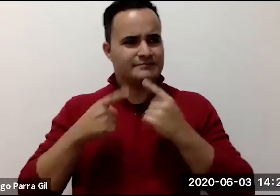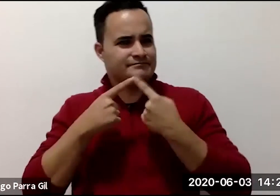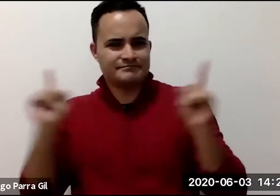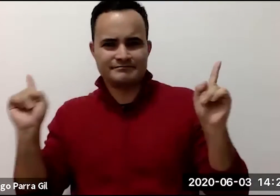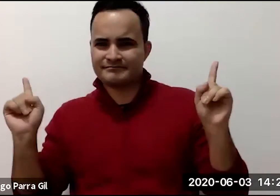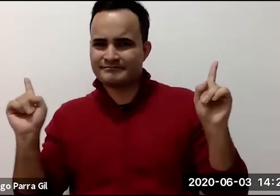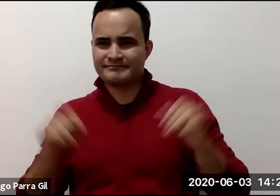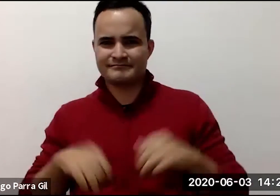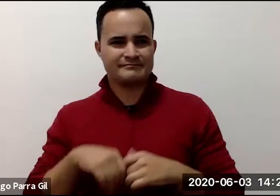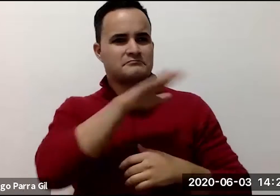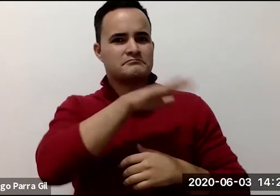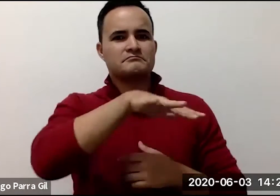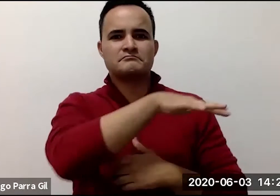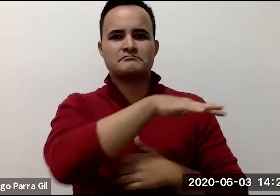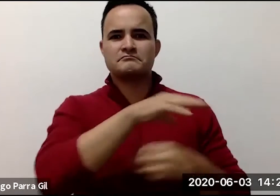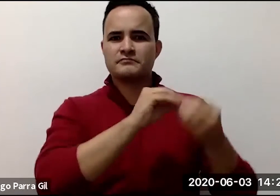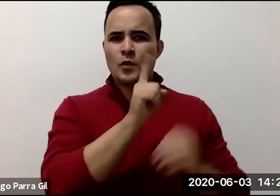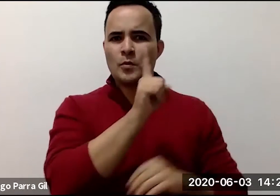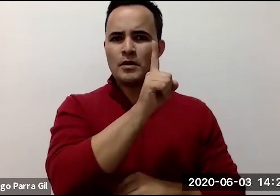forma.